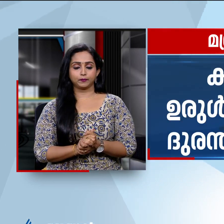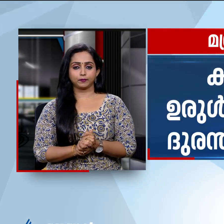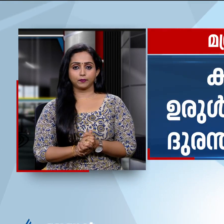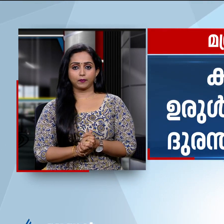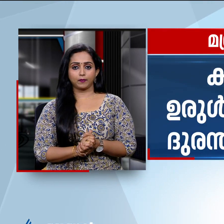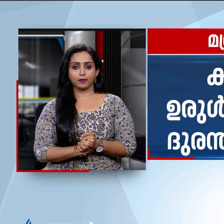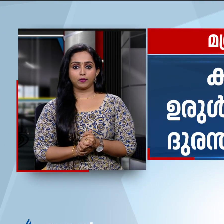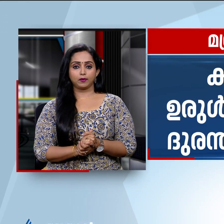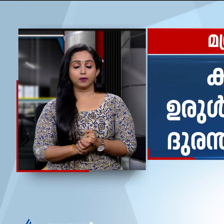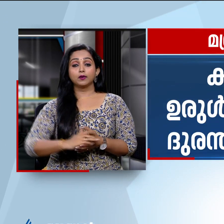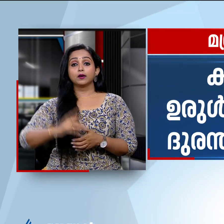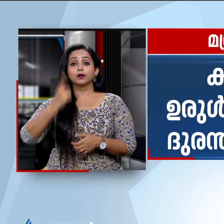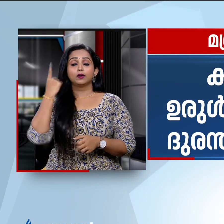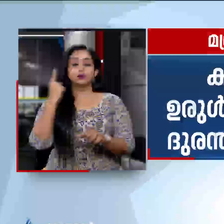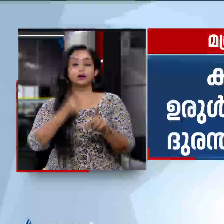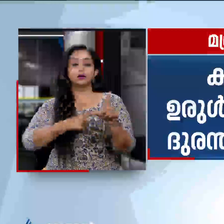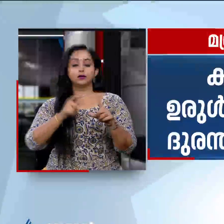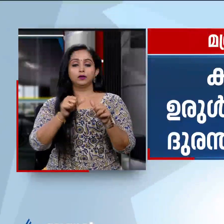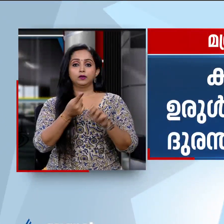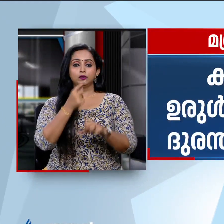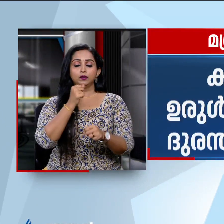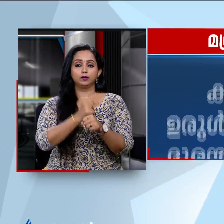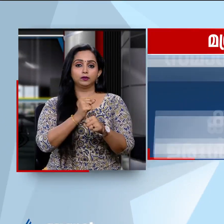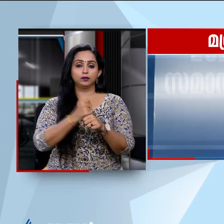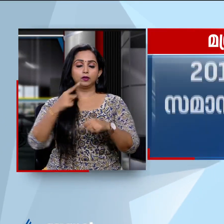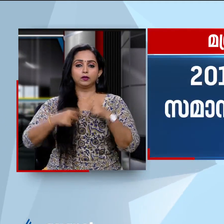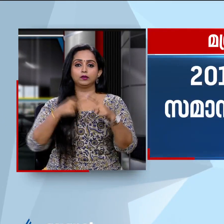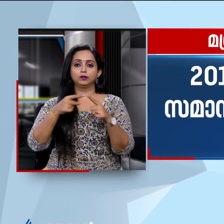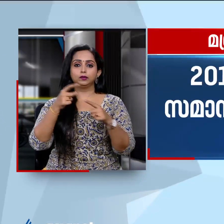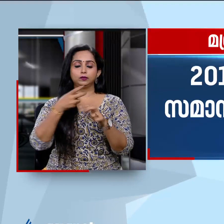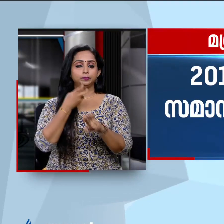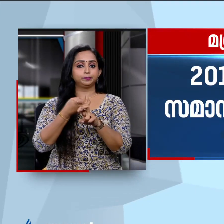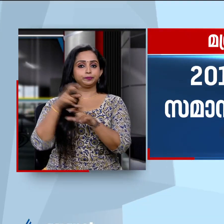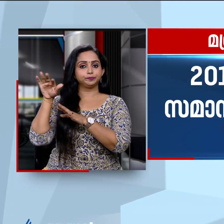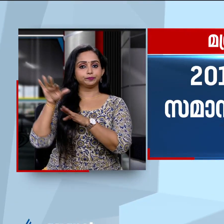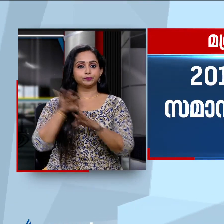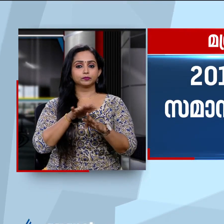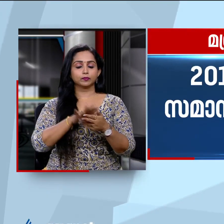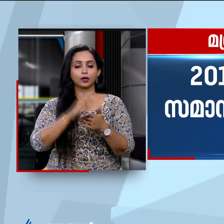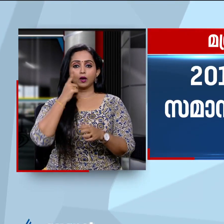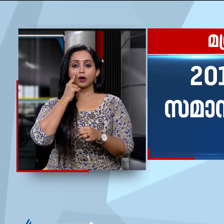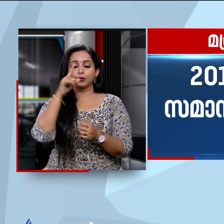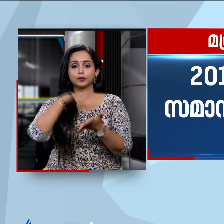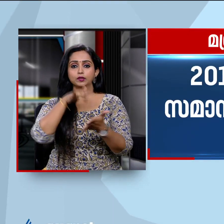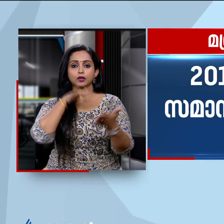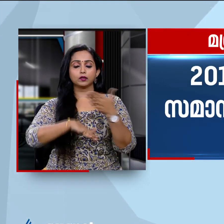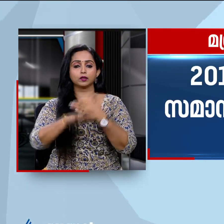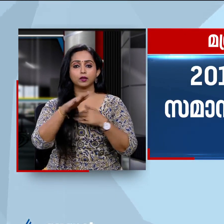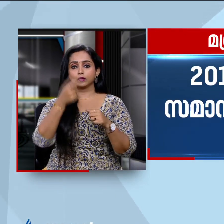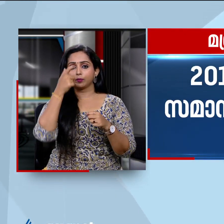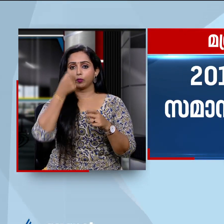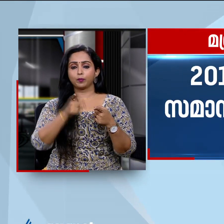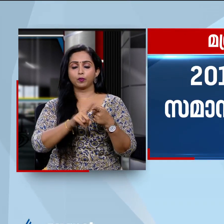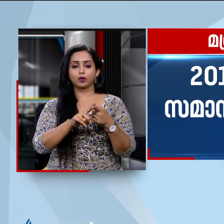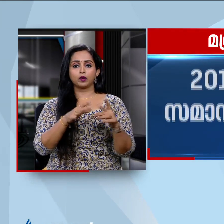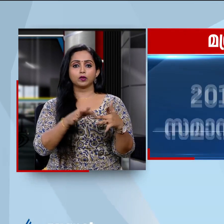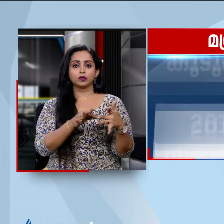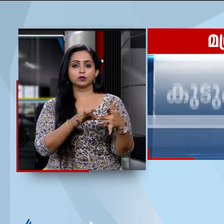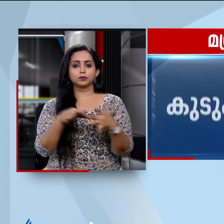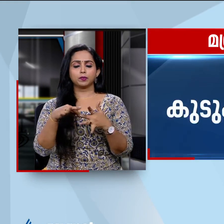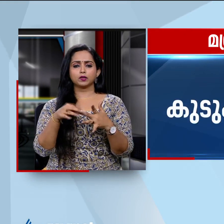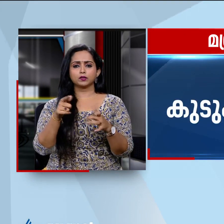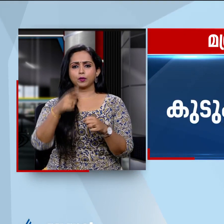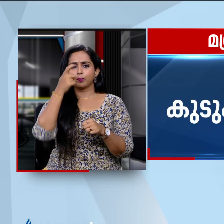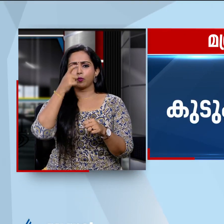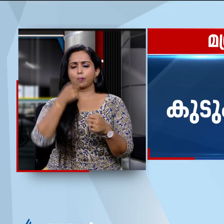രജനി, കഴിഞ്ഞ വർഷം ഓഗസ്റ്റിലാണ് തുടർച്ചയായി ഉരുൾപൊട്ടലിൽ കണ്ണൂർ ഇരിട്ടിയിലെ കണിച്ചാറിൽ ദുരന്തമുണ്ടായത്. ഈ ദുരന്തത്തെ